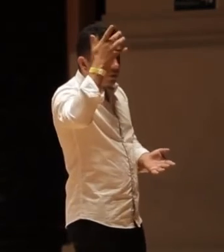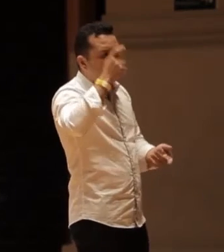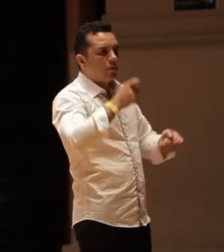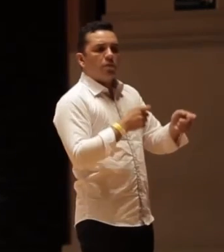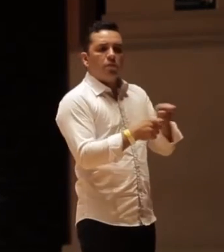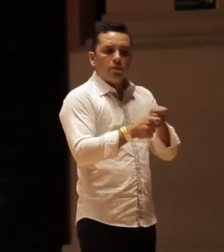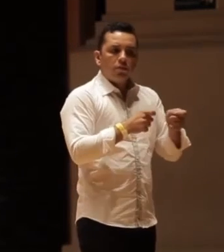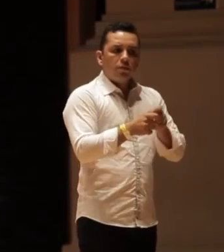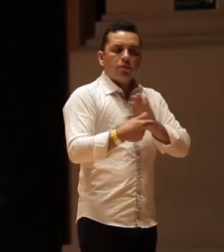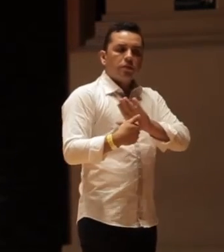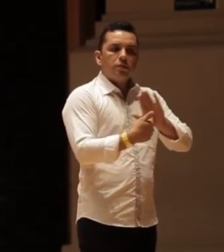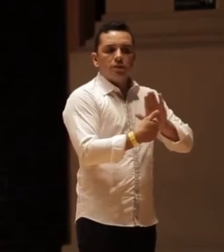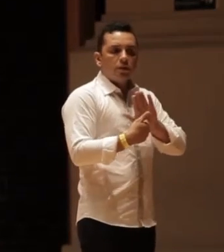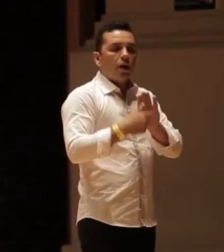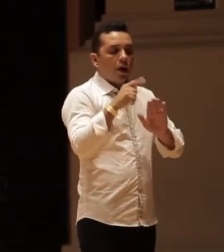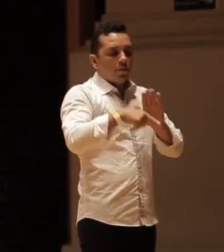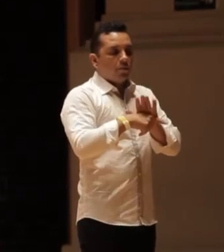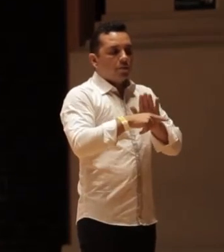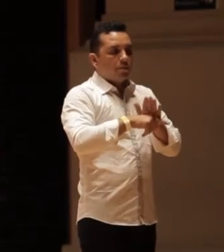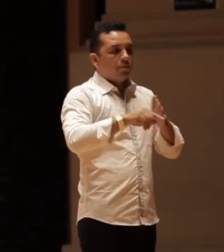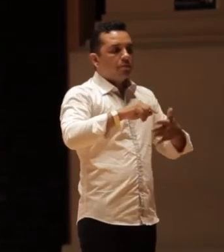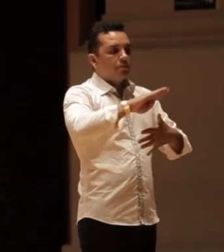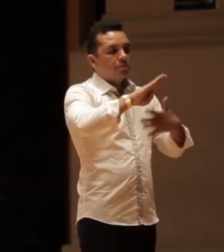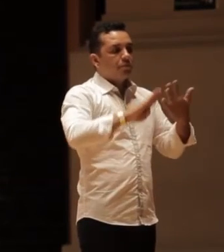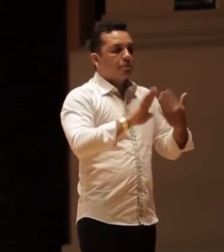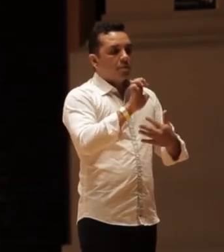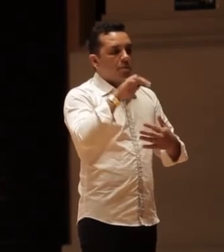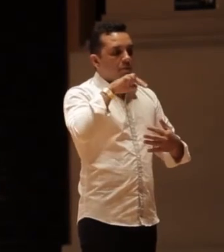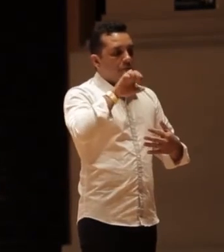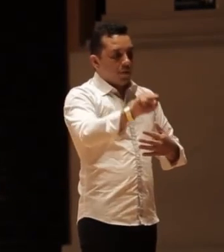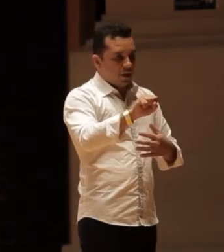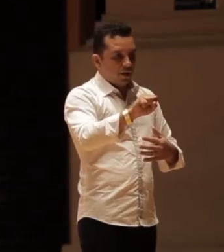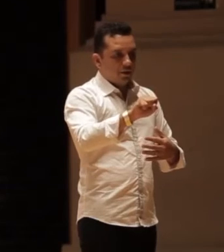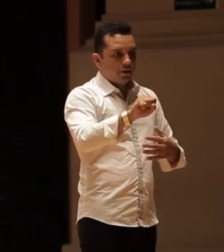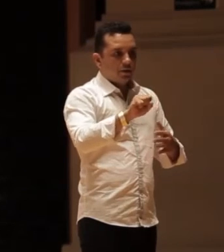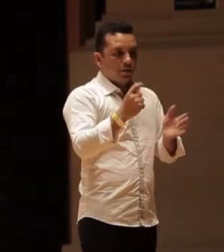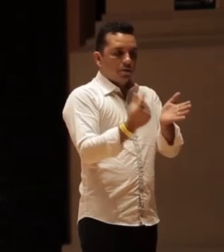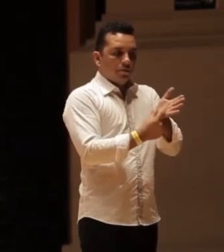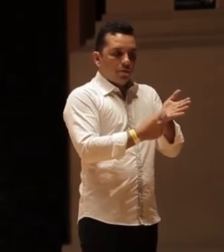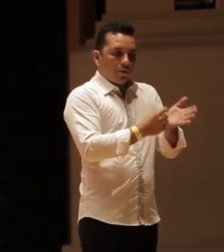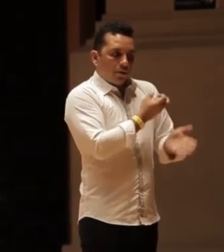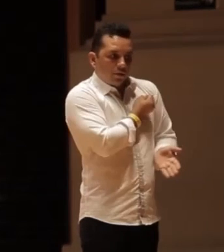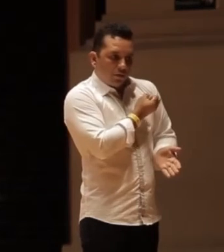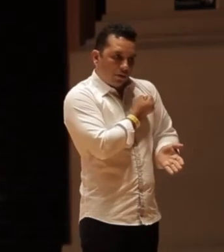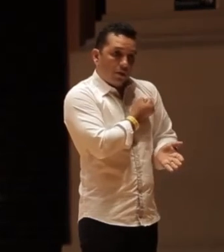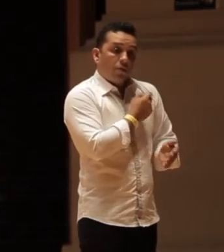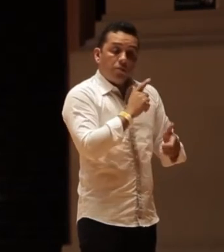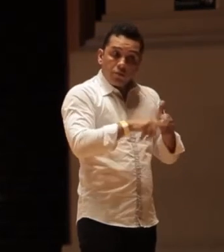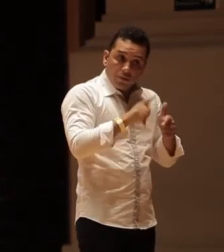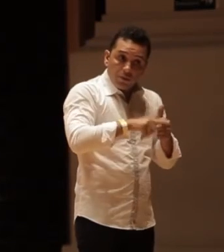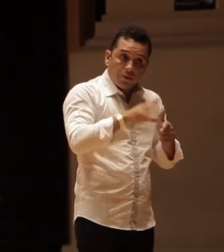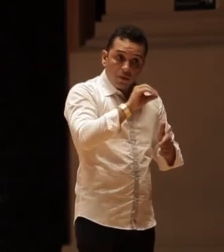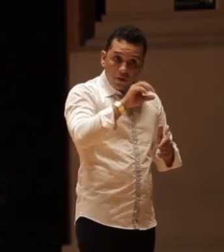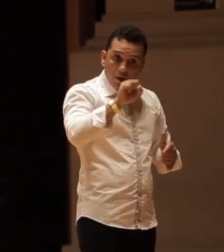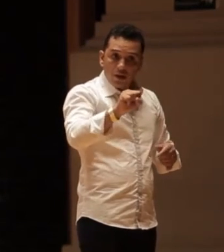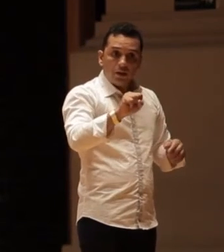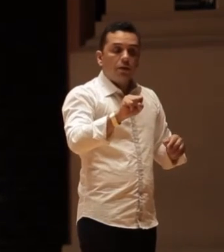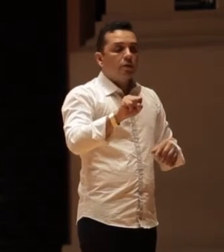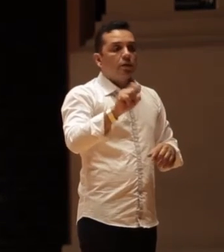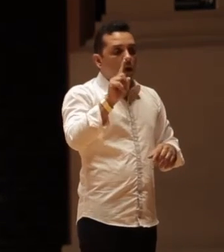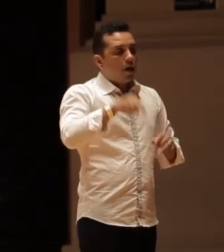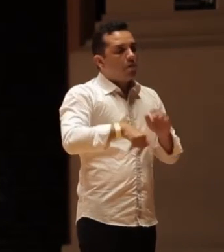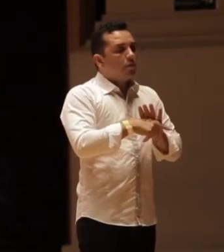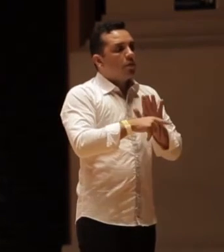controle apontar a questão dos bens patrimoniais um programa de oeste não é privatização justamente porque